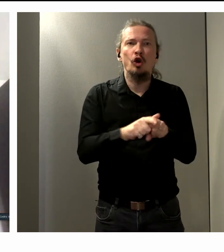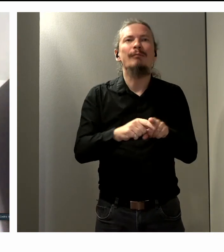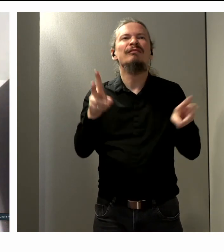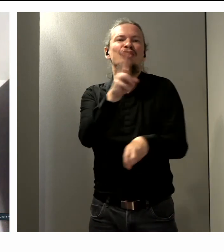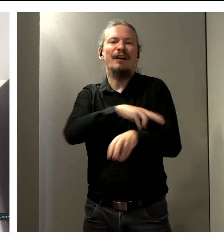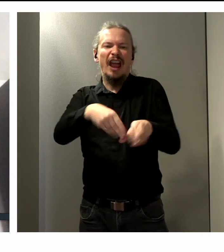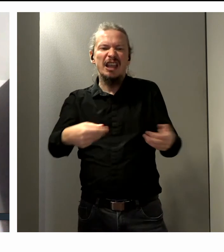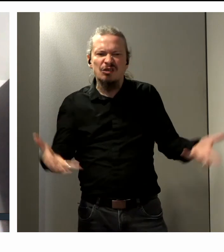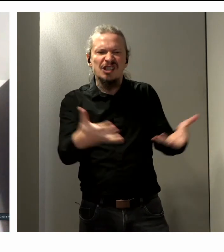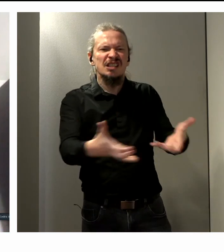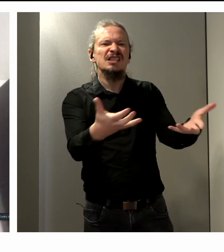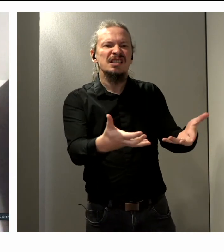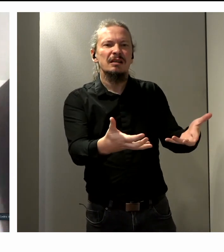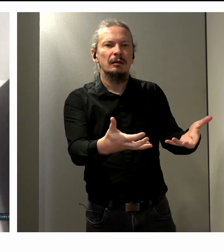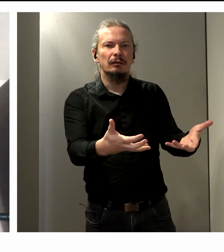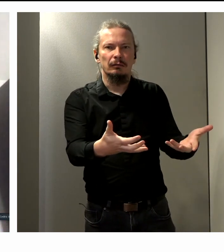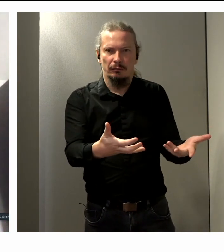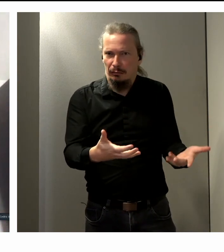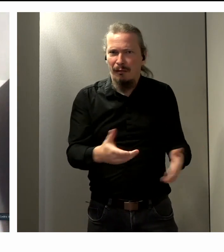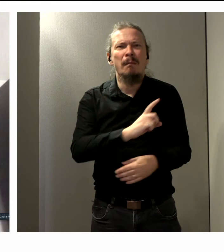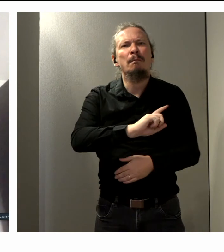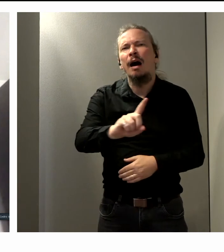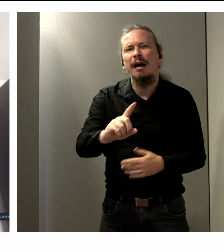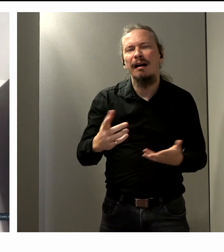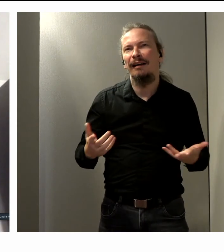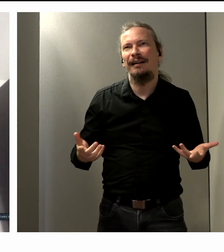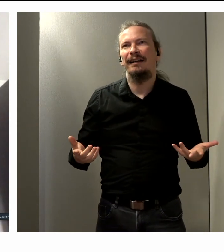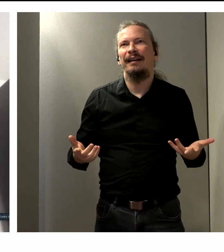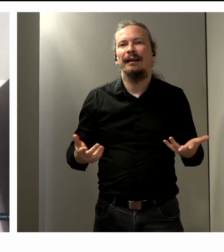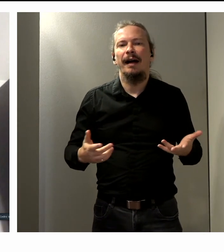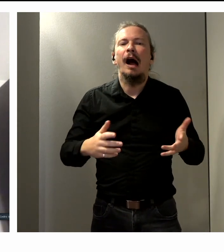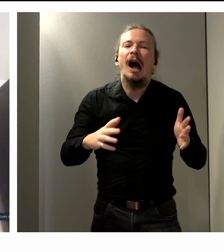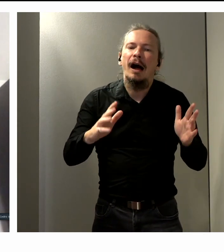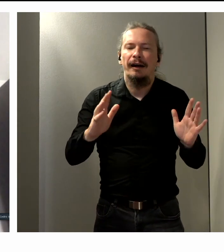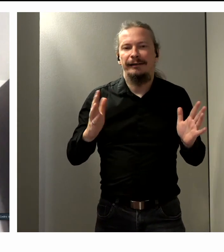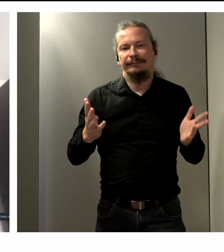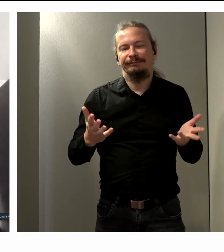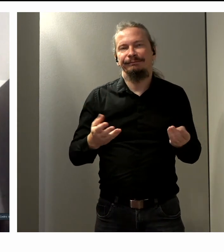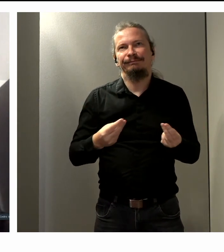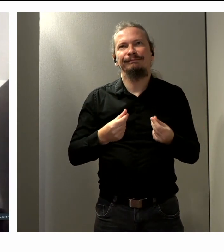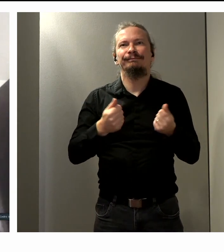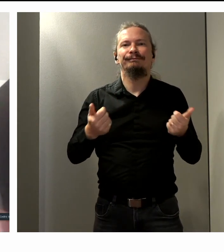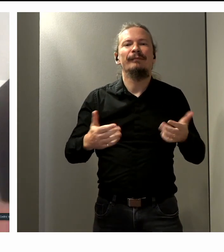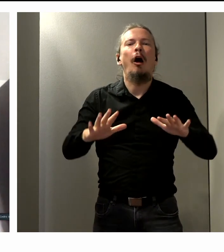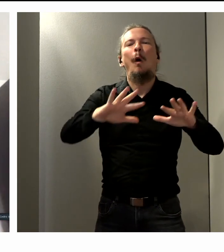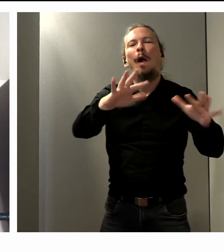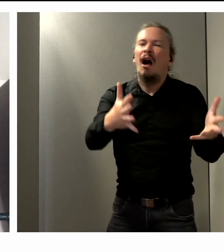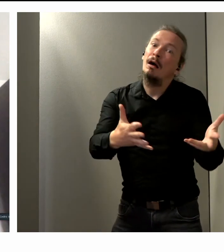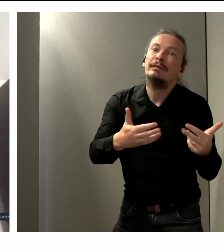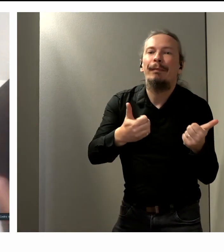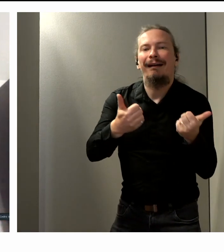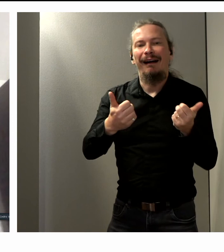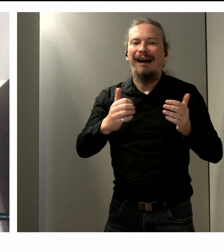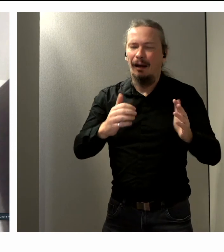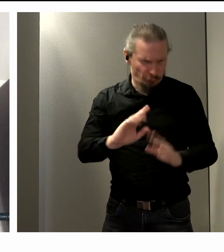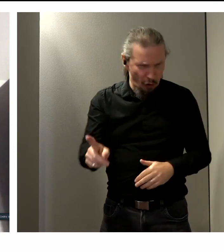comme un chef d'équipe, et ne cherchant pas à les prendre à arrondir trop les angles.